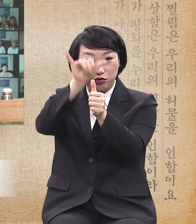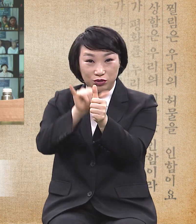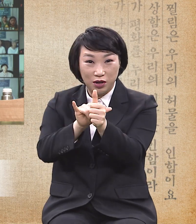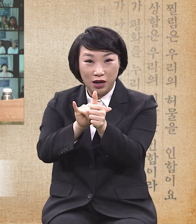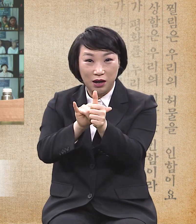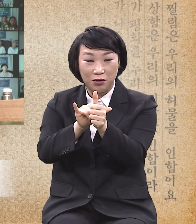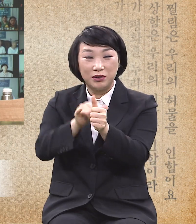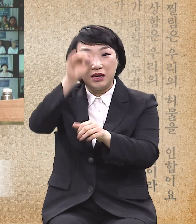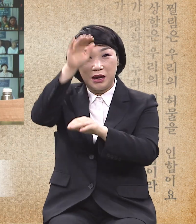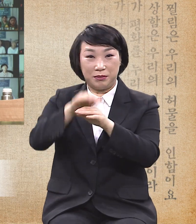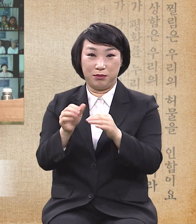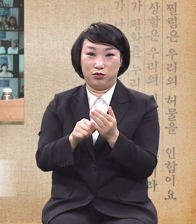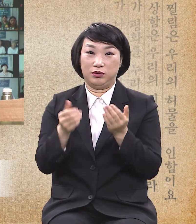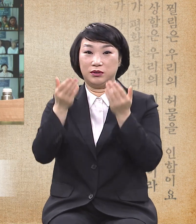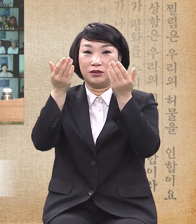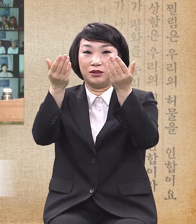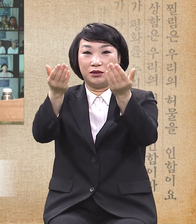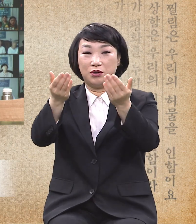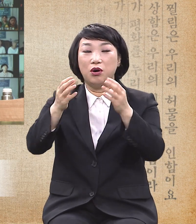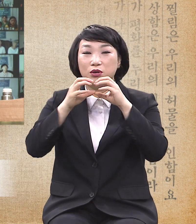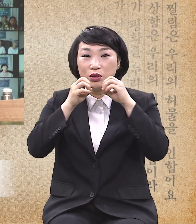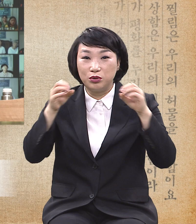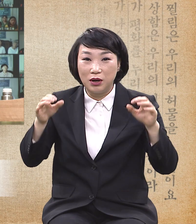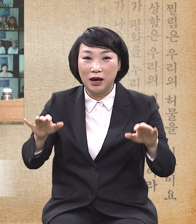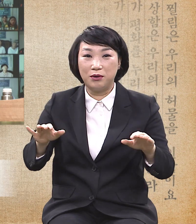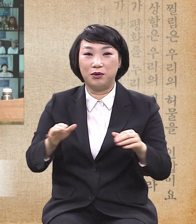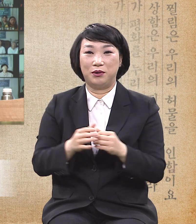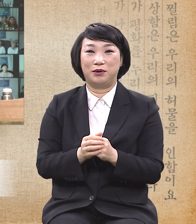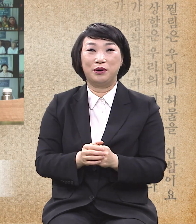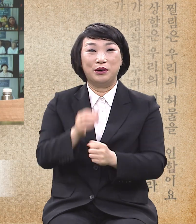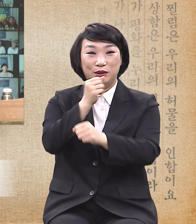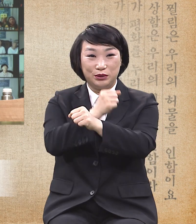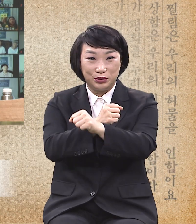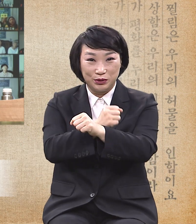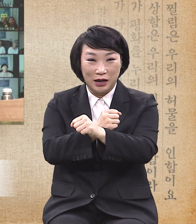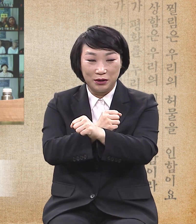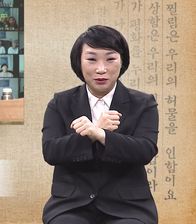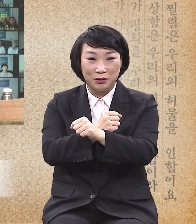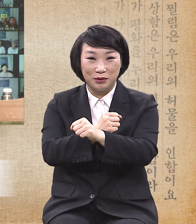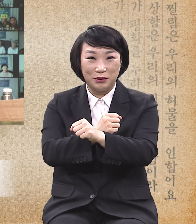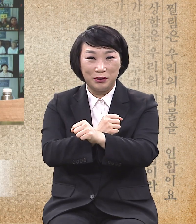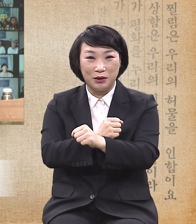충성하고 예물 드리고 전도하고 수고하고